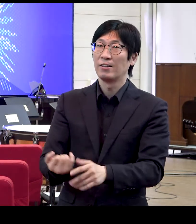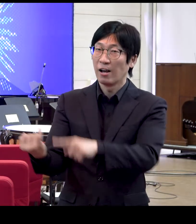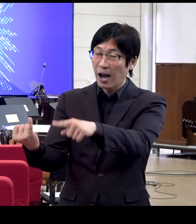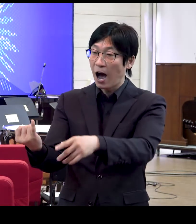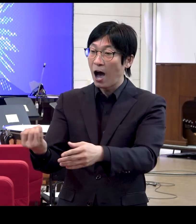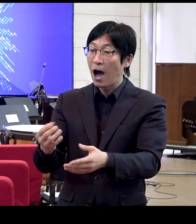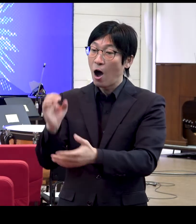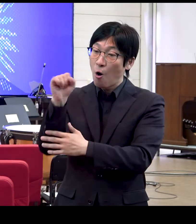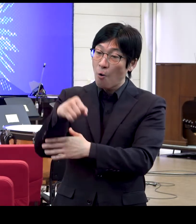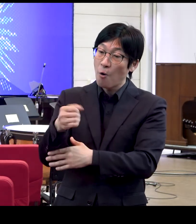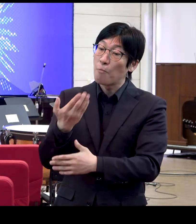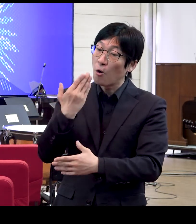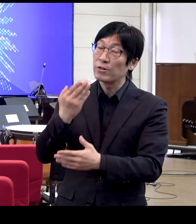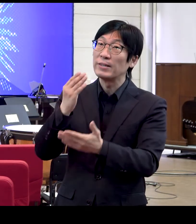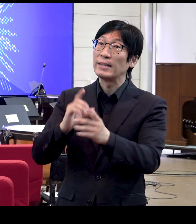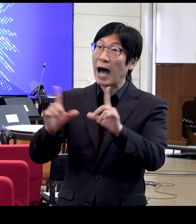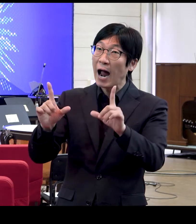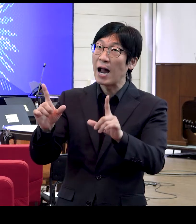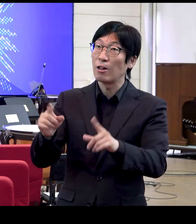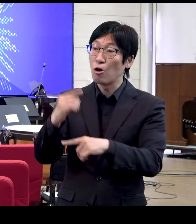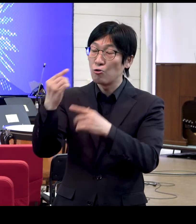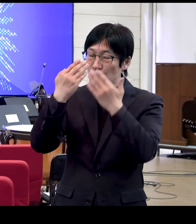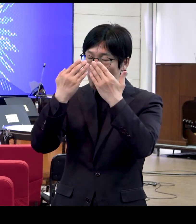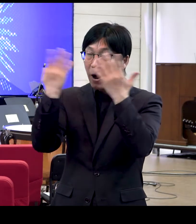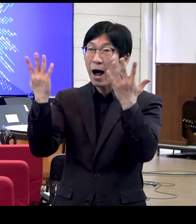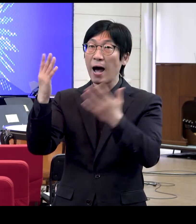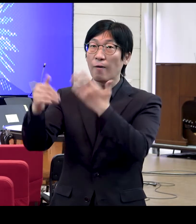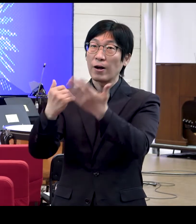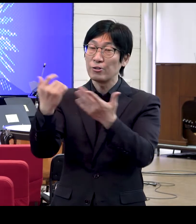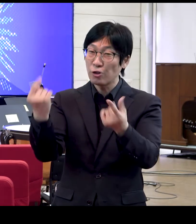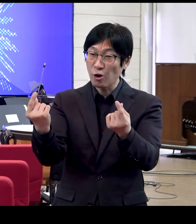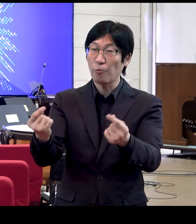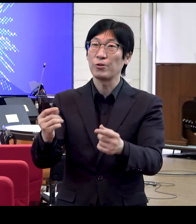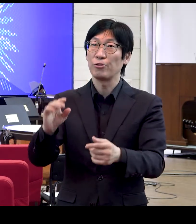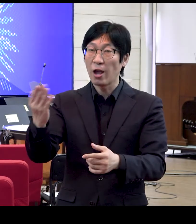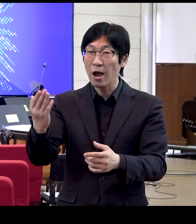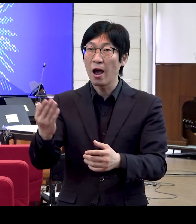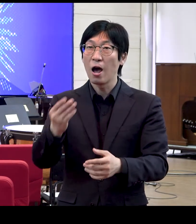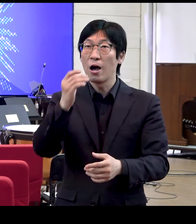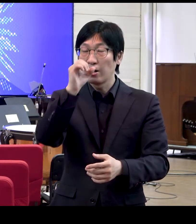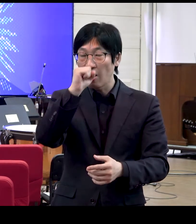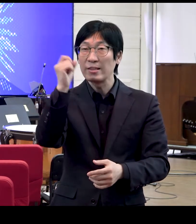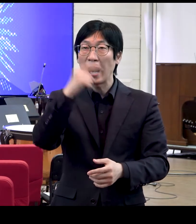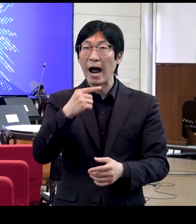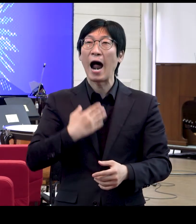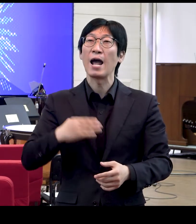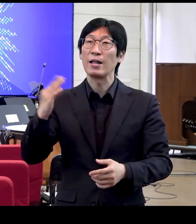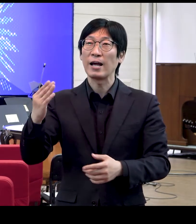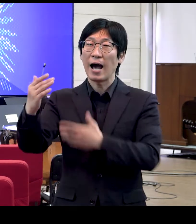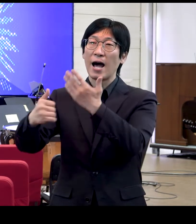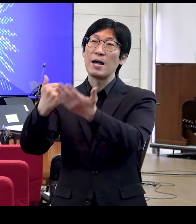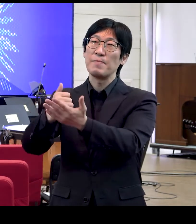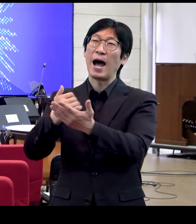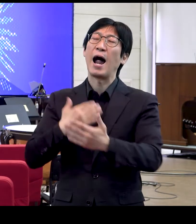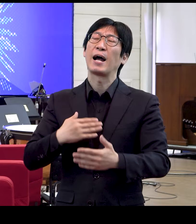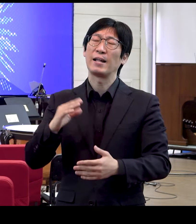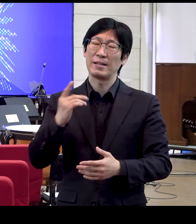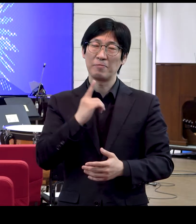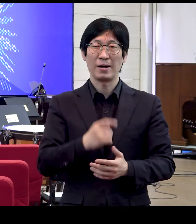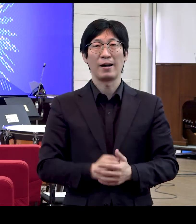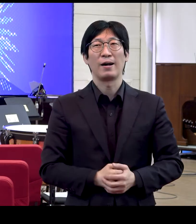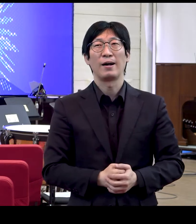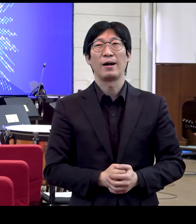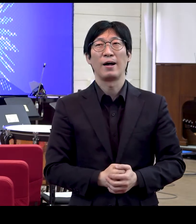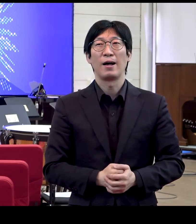아니하리라. 너희가 그것을 먹는 날에는 너희 눈이 밝아져 하나님과 같이 되어 선악을 알 줄 하나님이